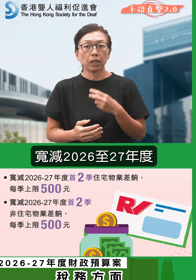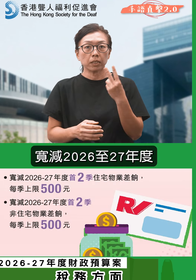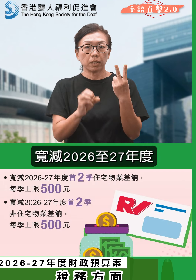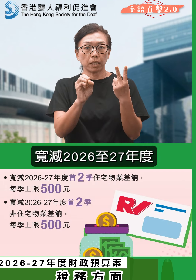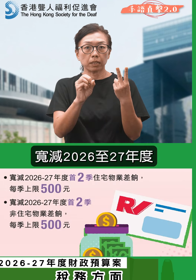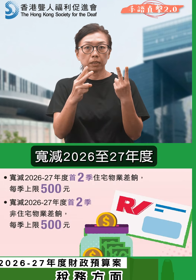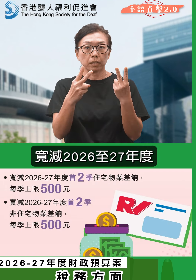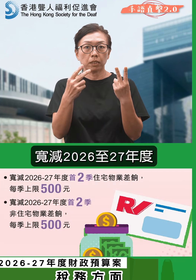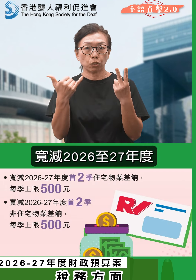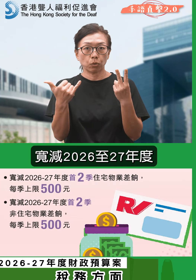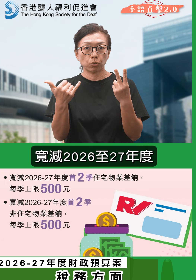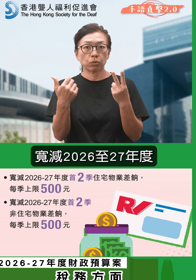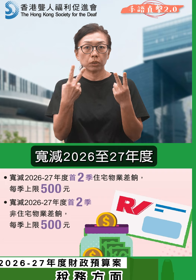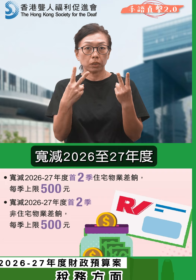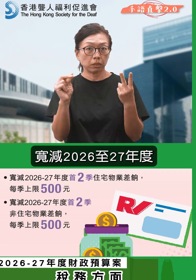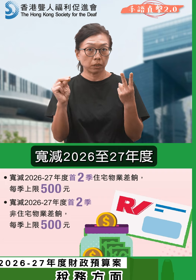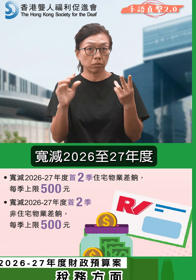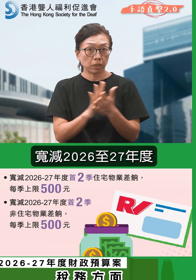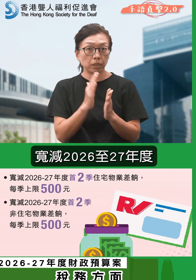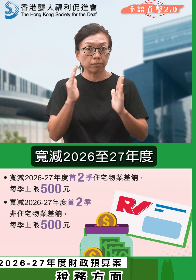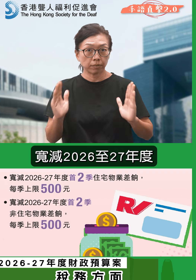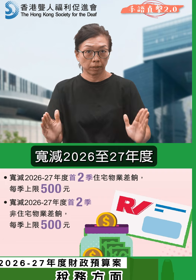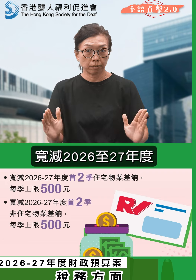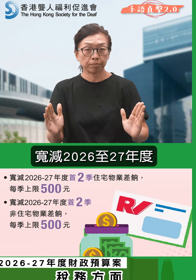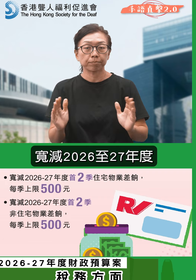減2026至27年度